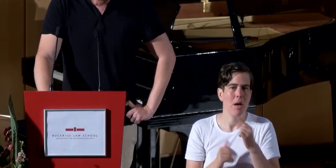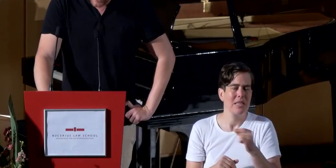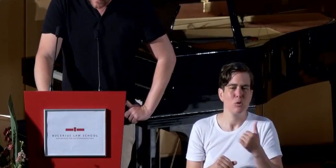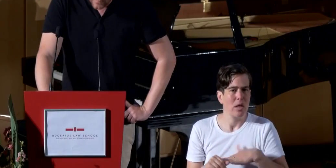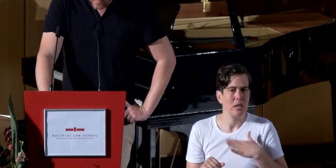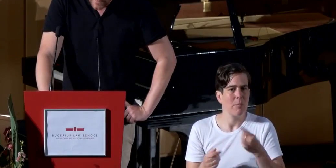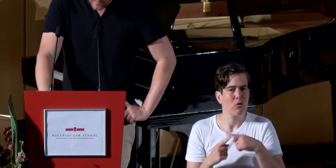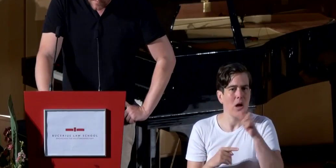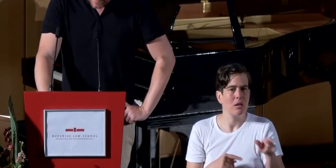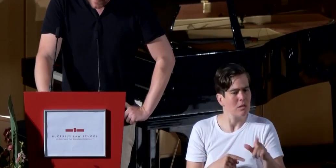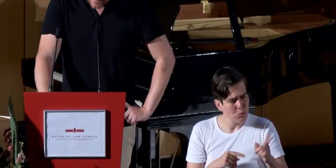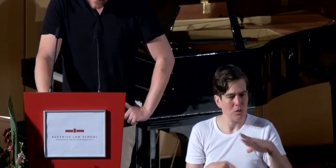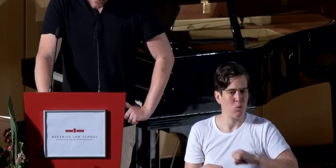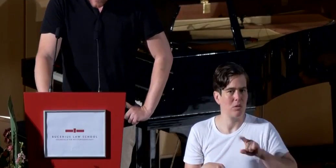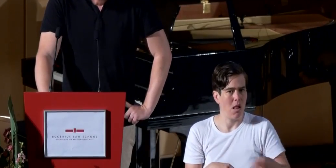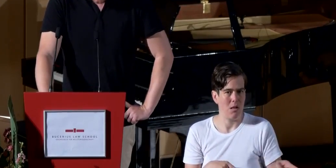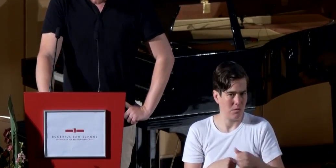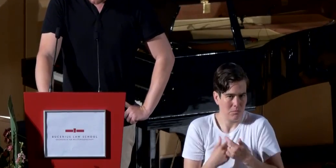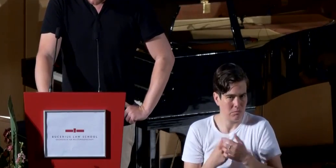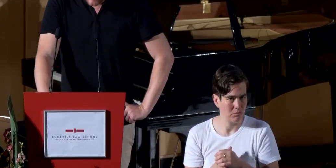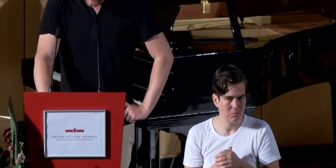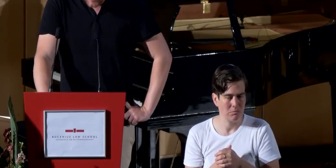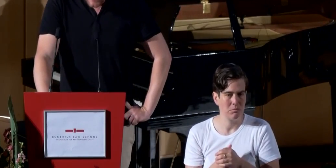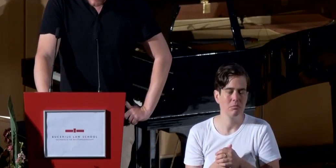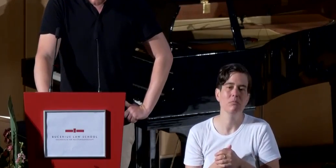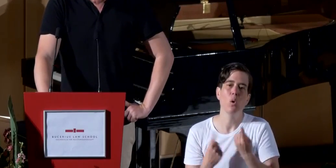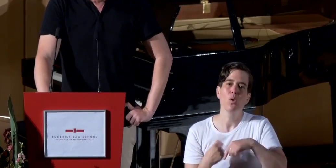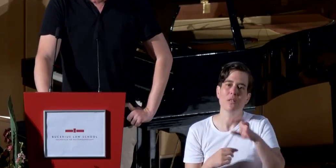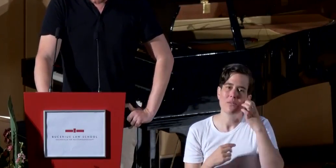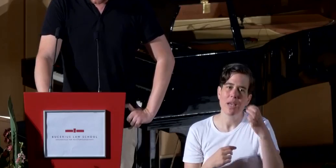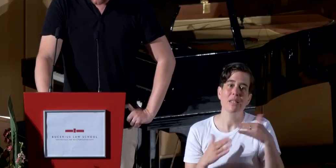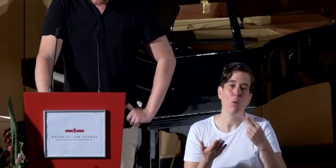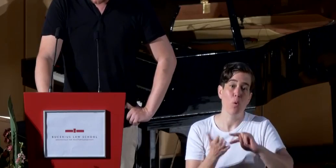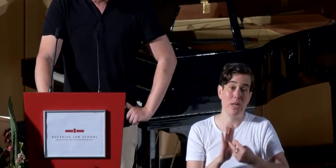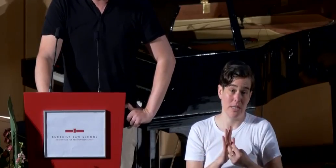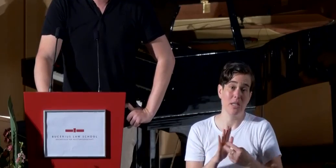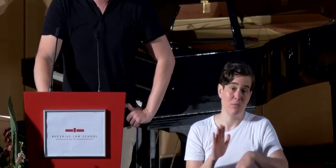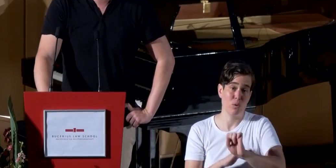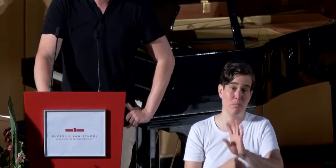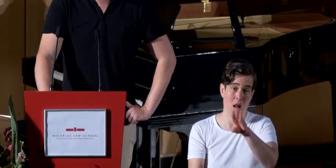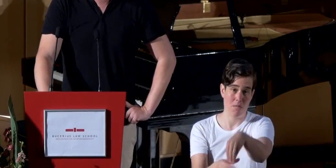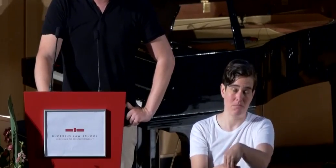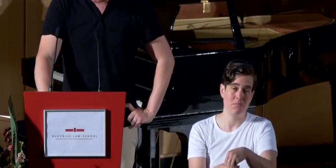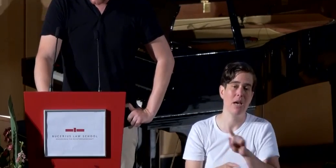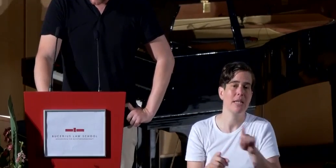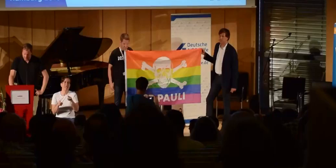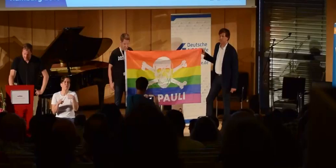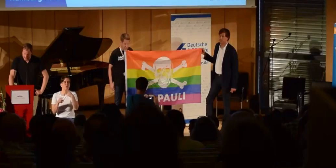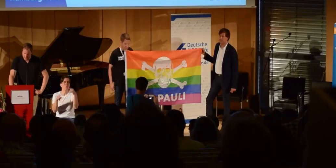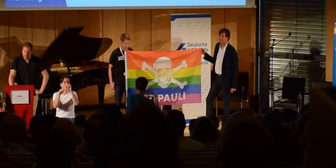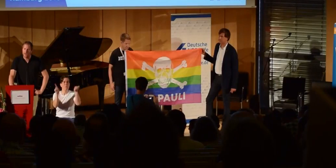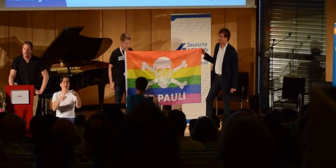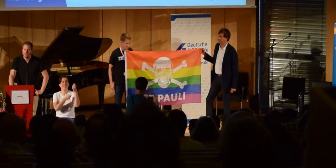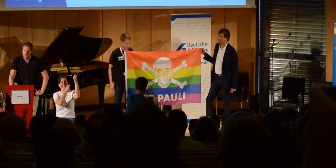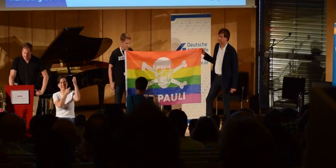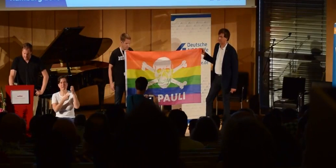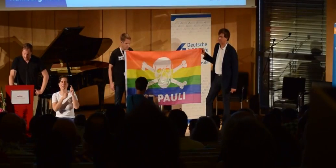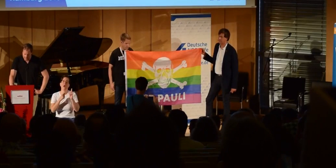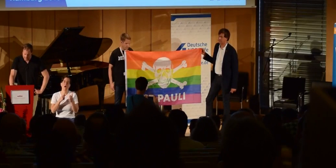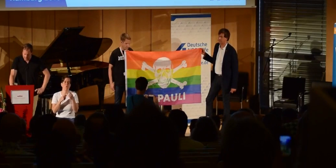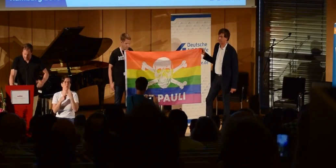unbequem seine Positionen aufbringt. Unsere Fans haben die Politik ins Stadion geholt und das nicht nur auf Spruchbändern und Tapeten, sondern auch